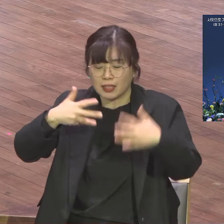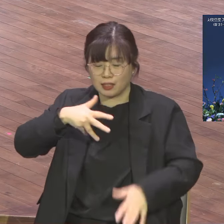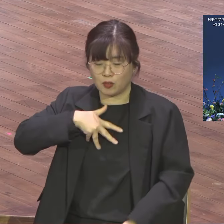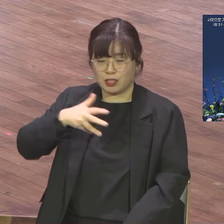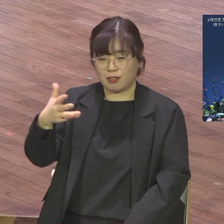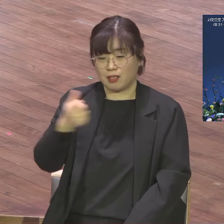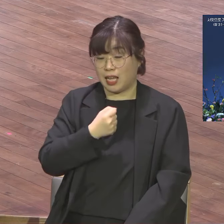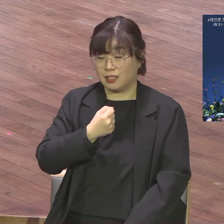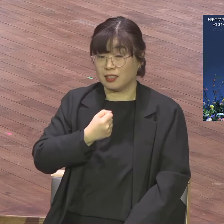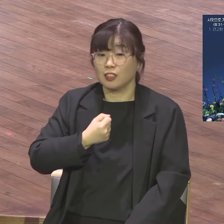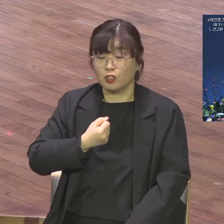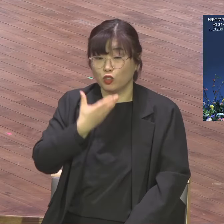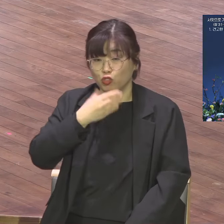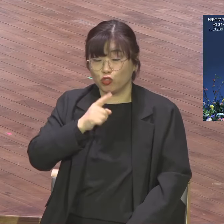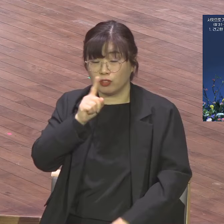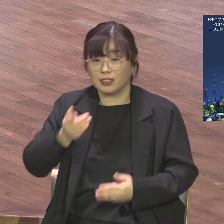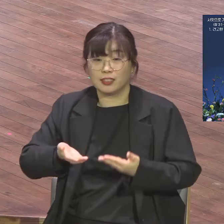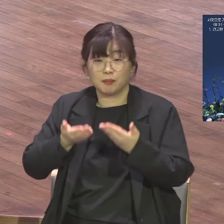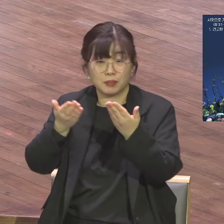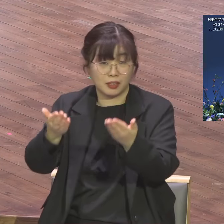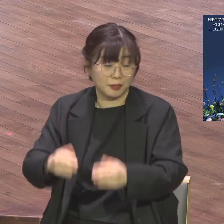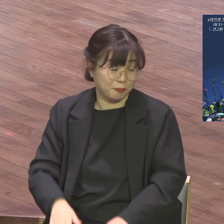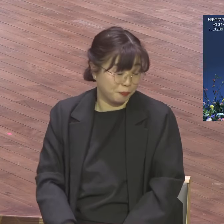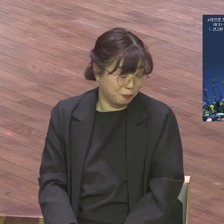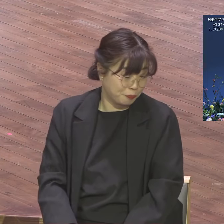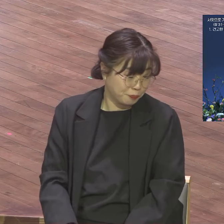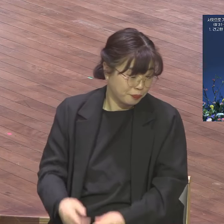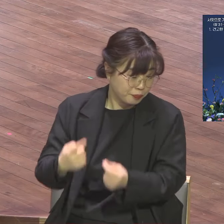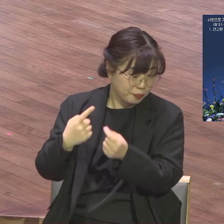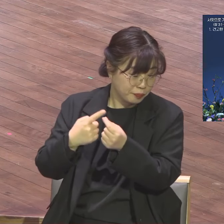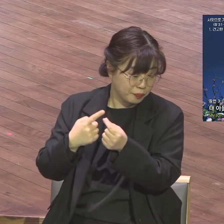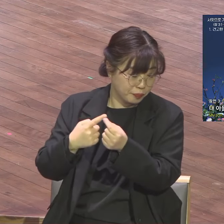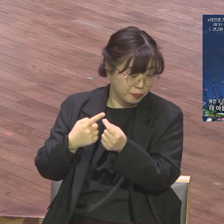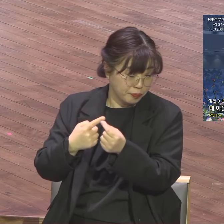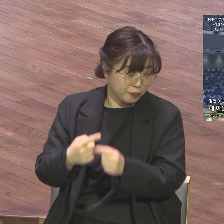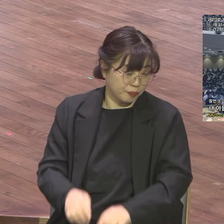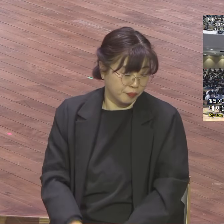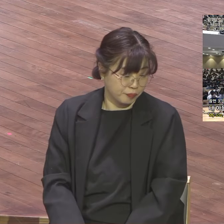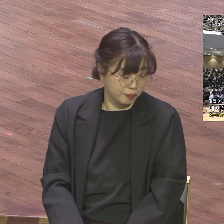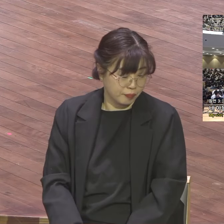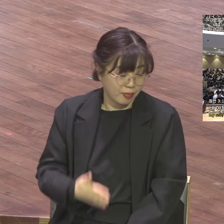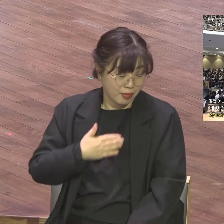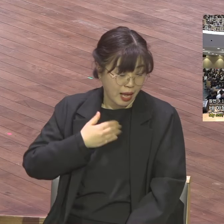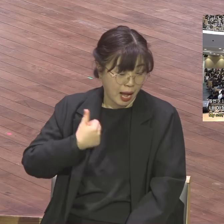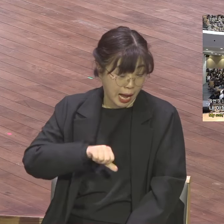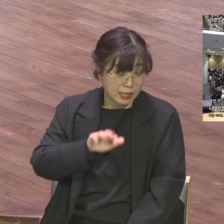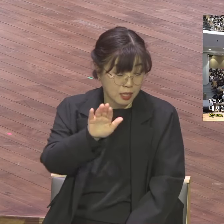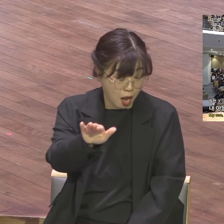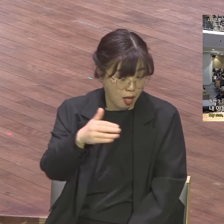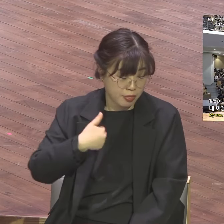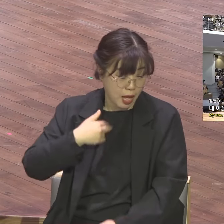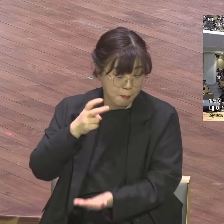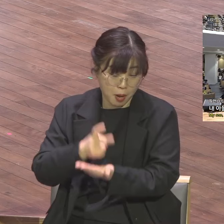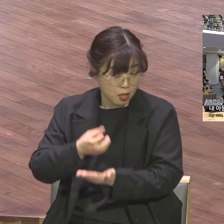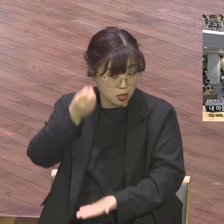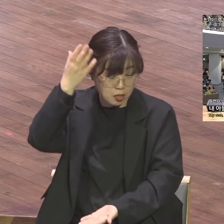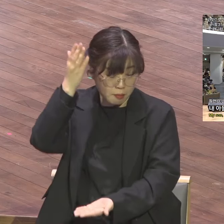그럼 첫째로 견고한 언약의 망대 구축입니다. 1절 봅니다. 내 아들아 나의